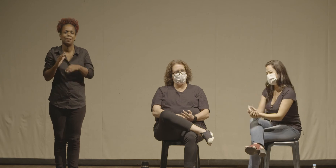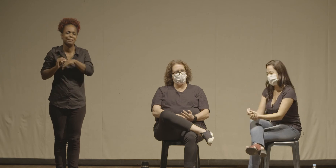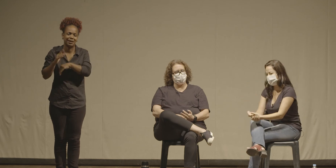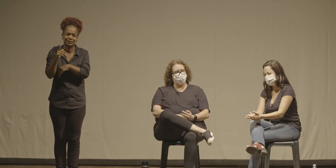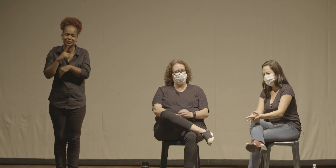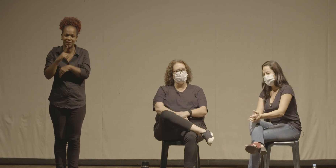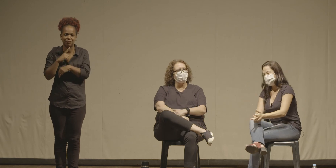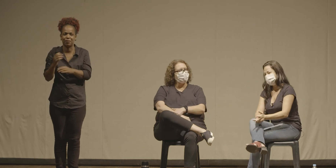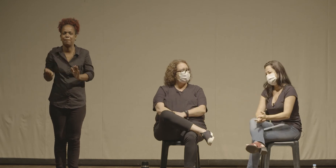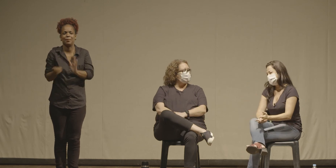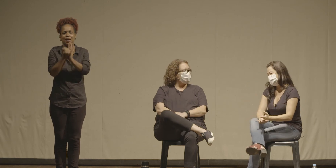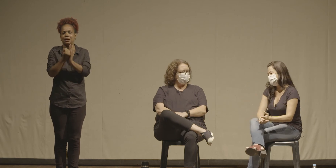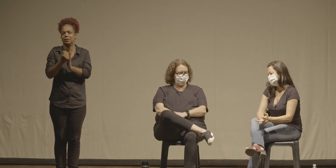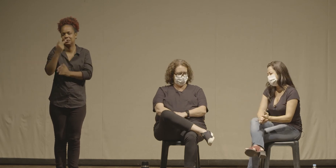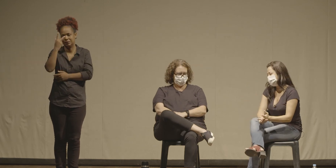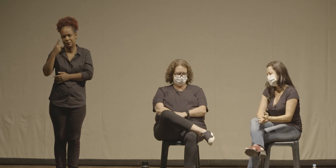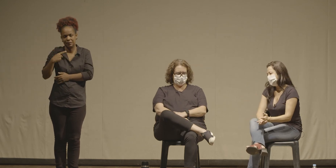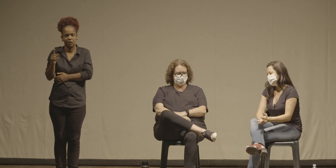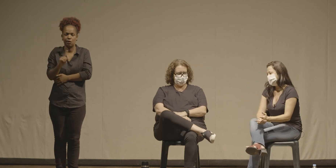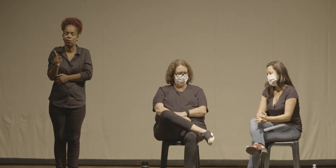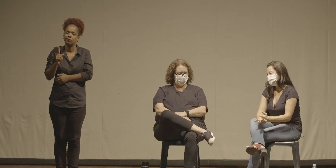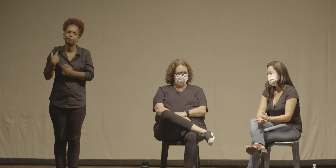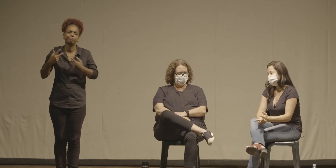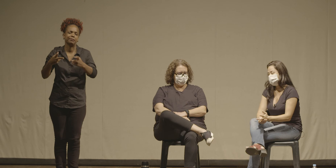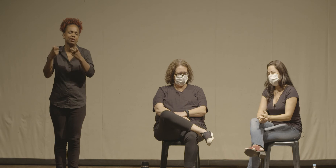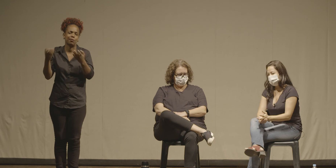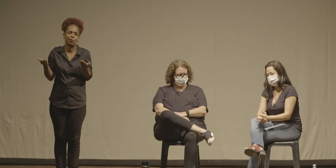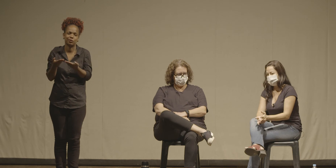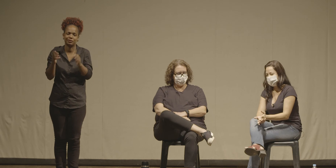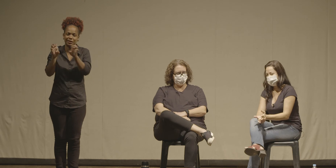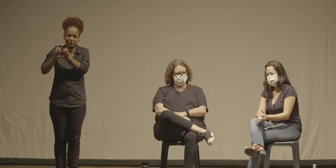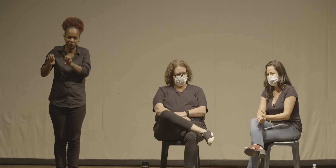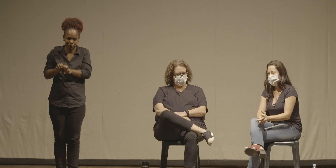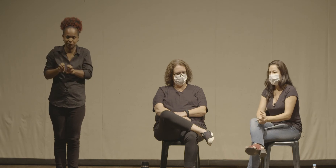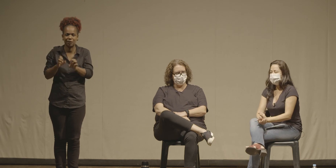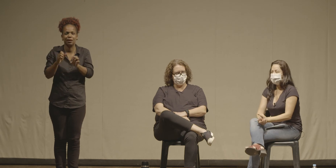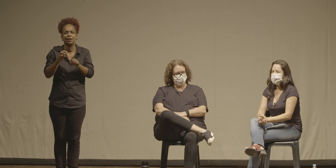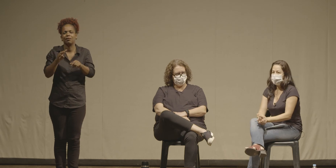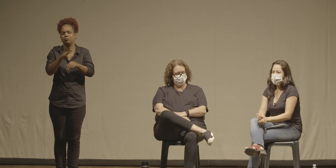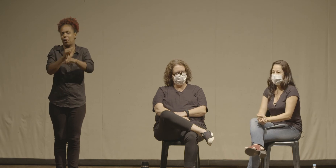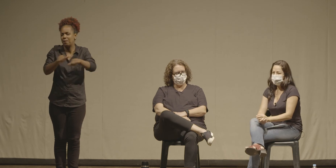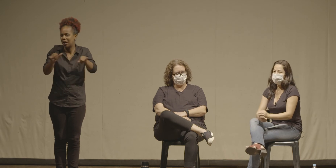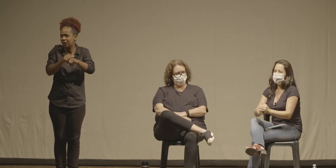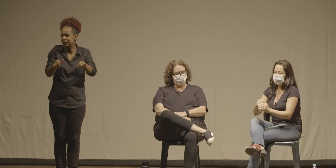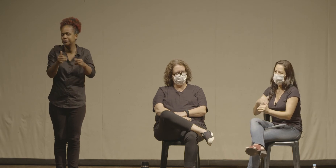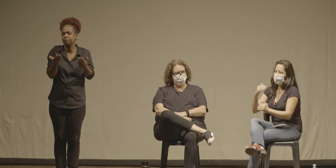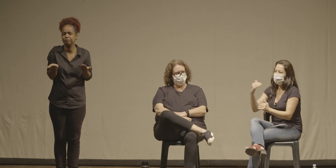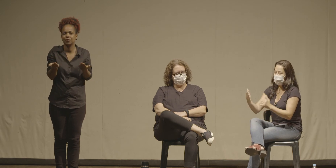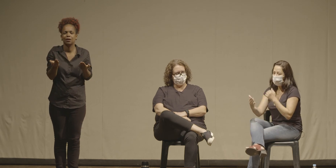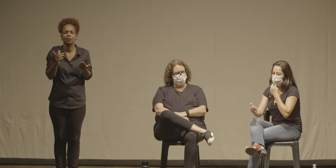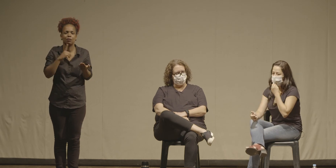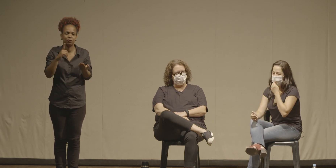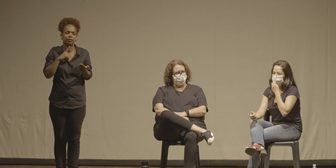fortalecimento dessa marca. E a gente percebe hoje esse tipo de estrutura de marketing. Então, eu acredito que